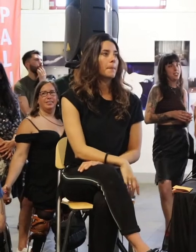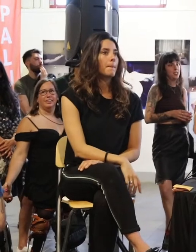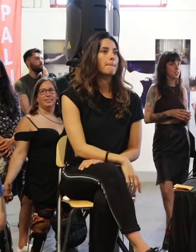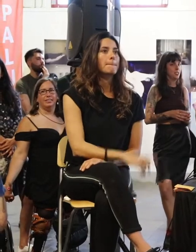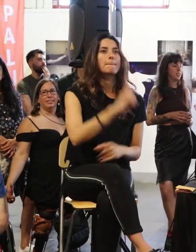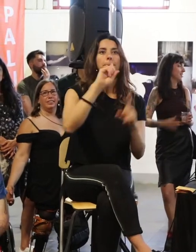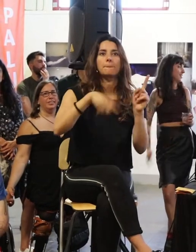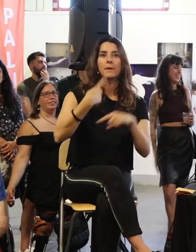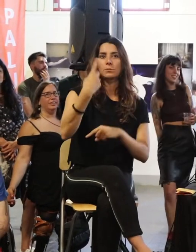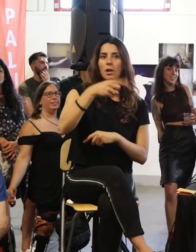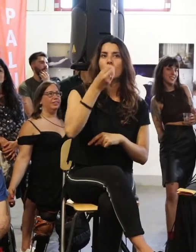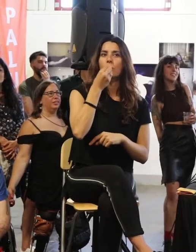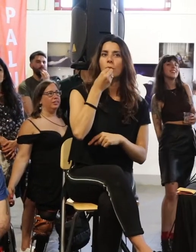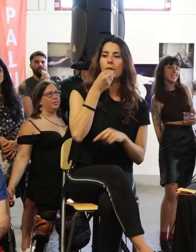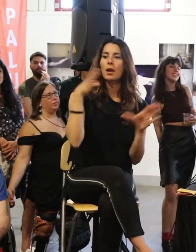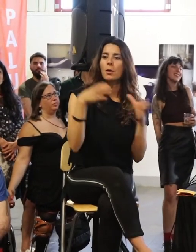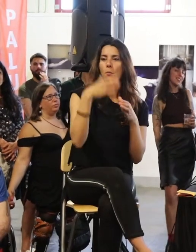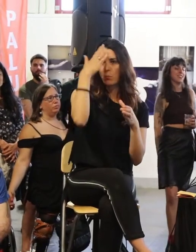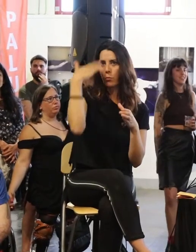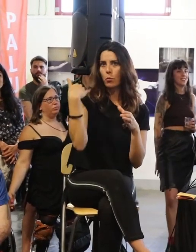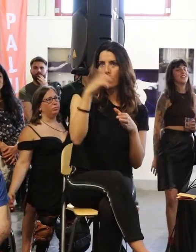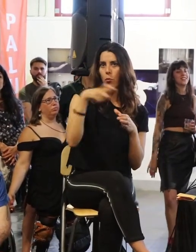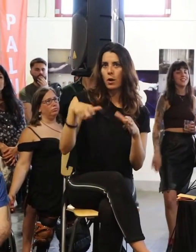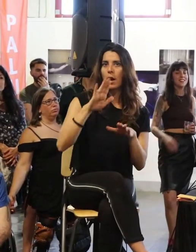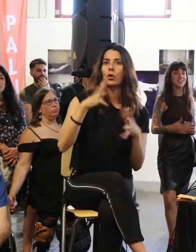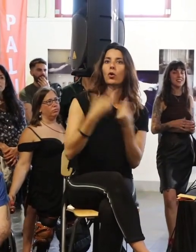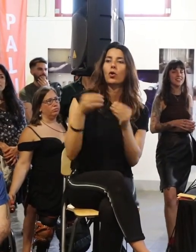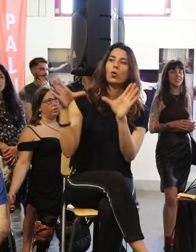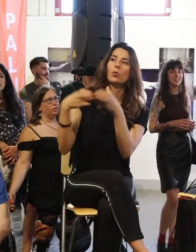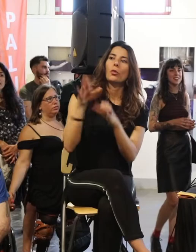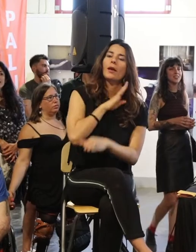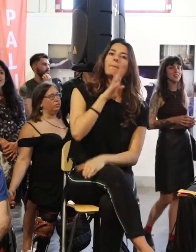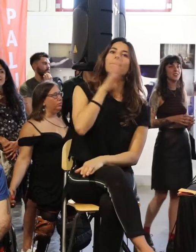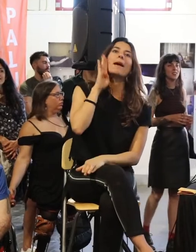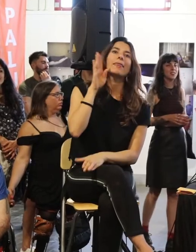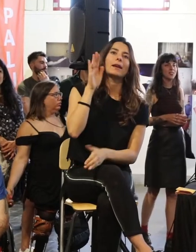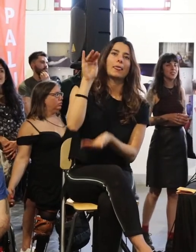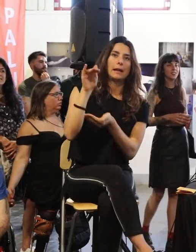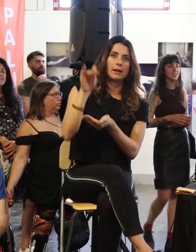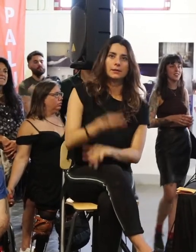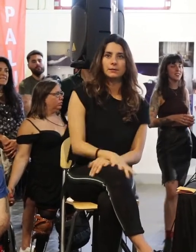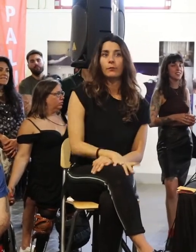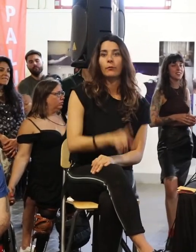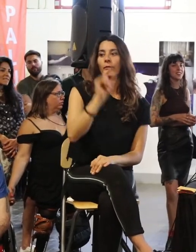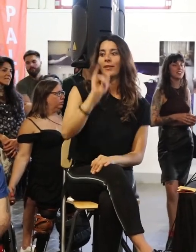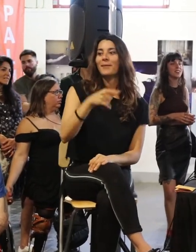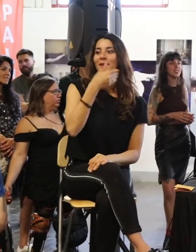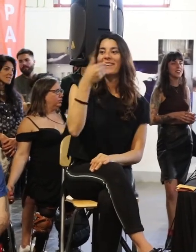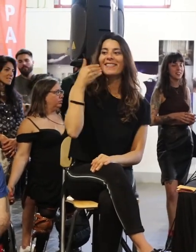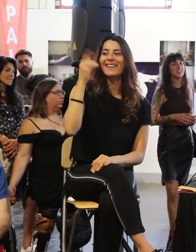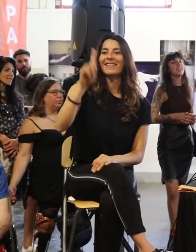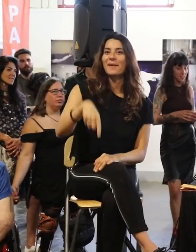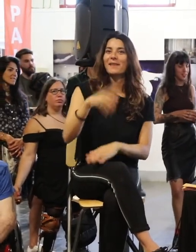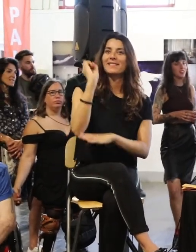Luego hay comida popular con madrecitas y a la tarde sí que tenemos la charla con Concha Colza, Se va a armar la borda y tal que